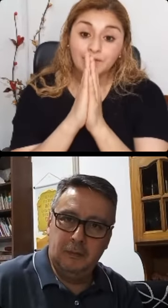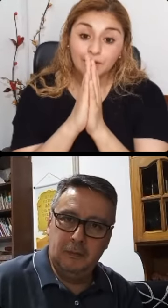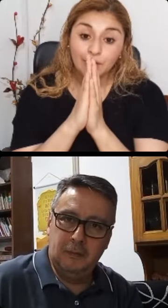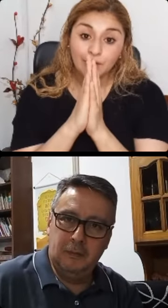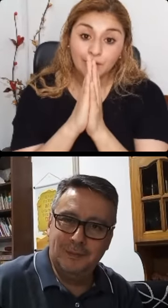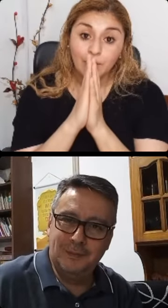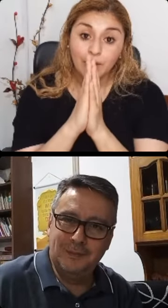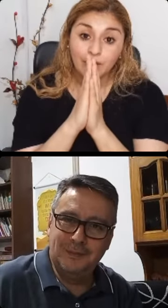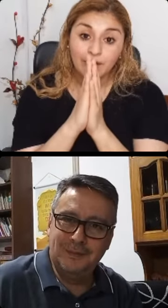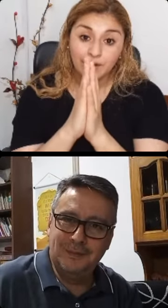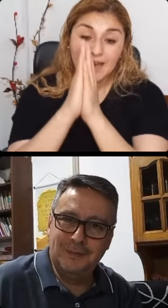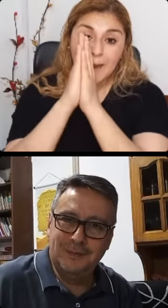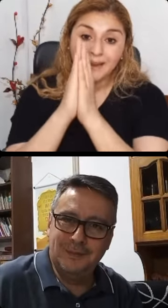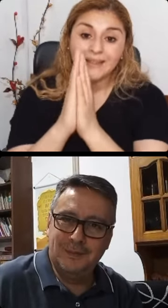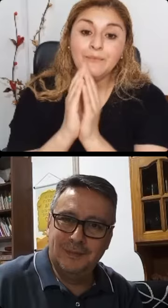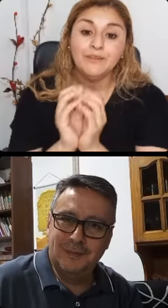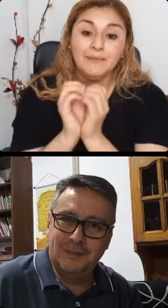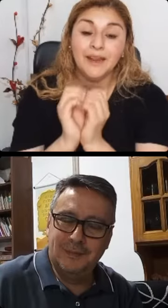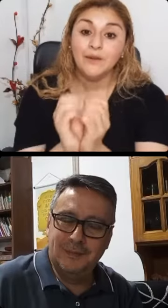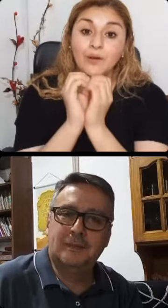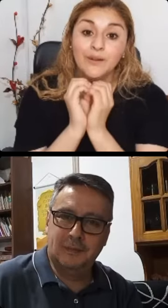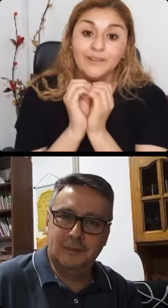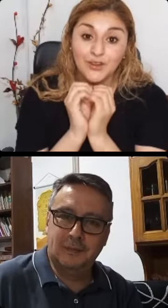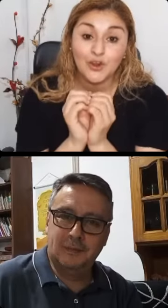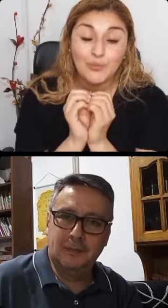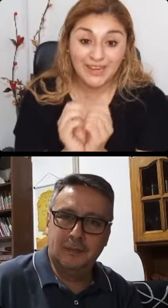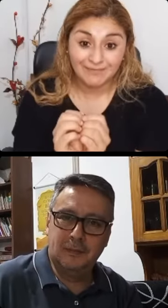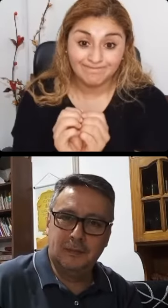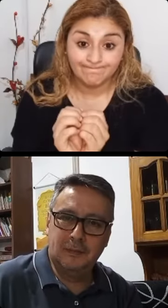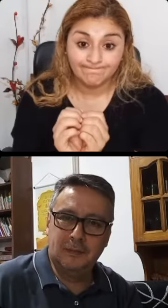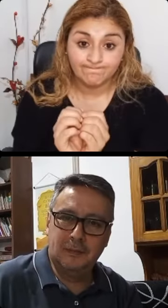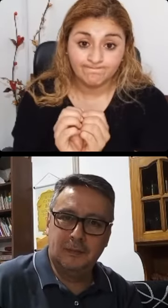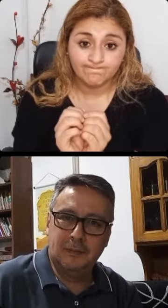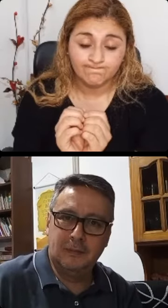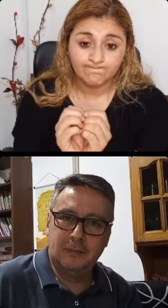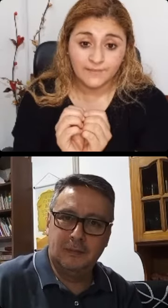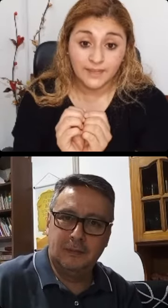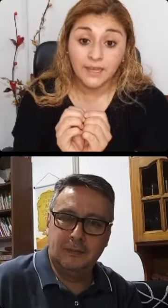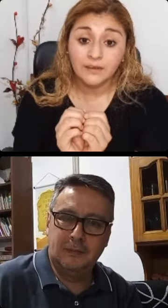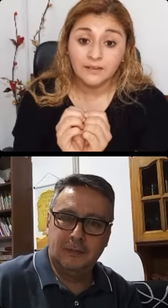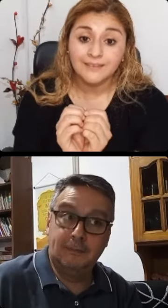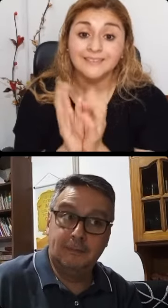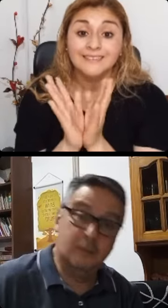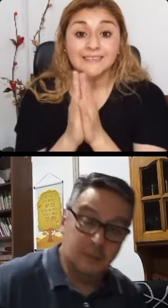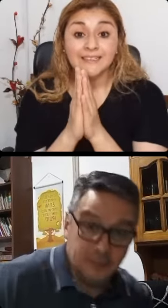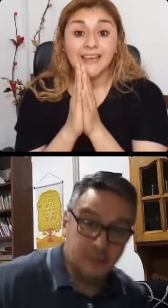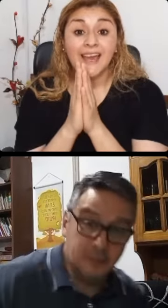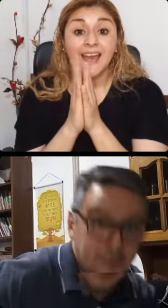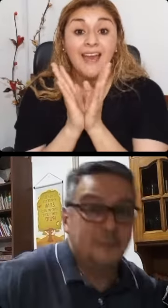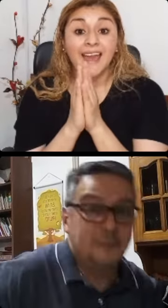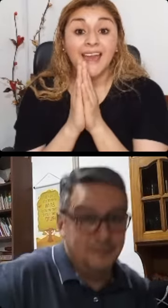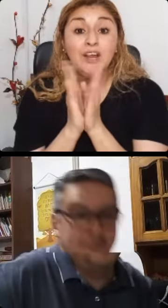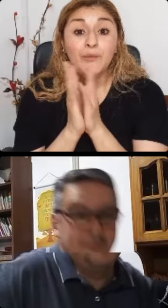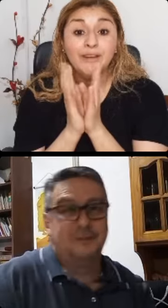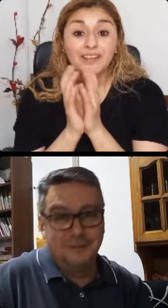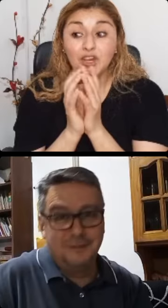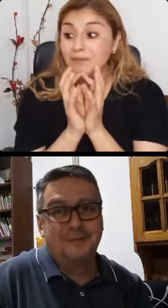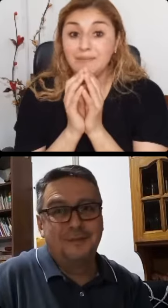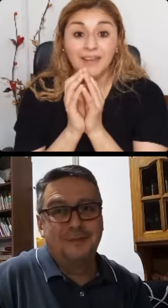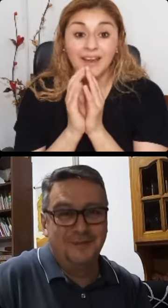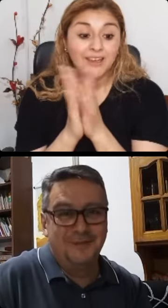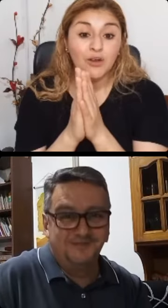bueno que nosotros como hijos de Dios aprendamos a mirarnos como el Señor nos mira ¿sí? y